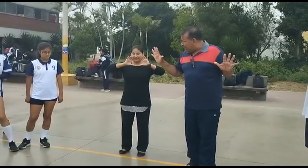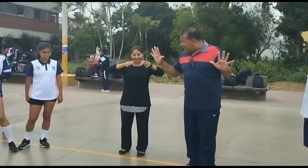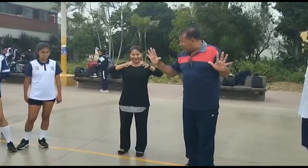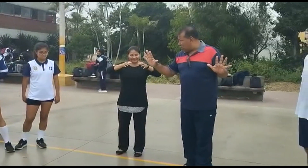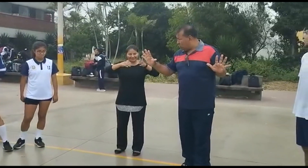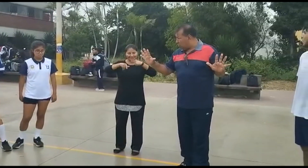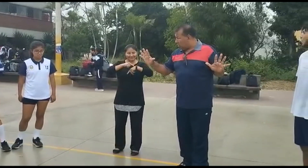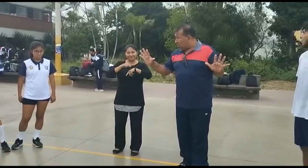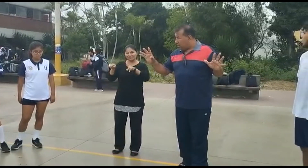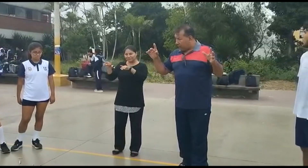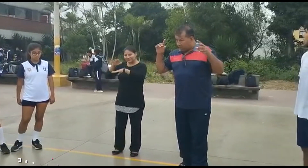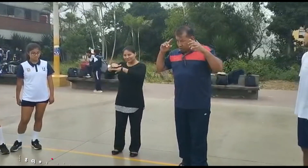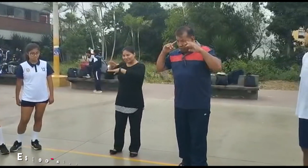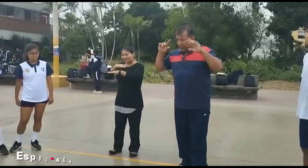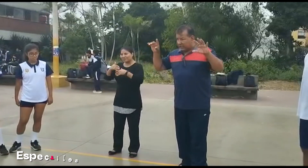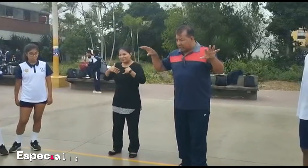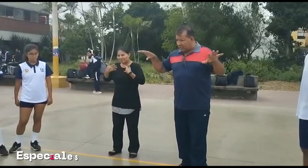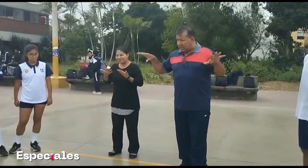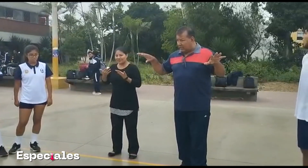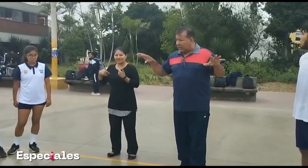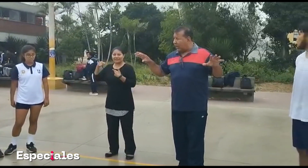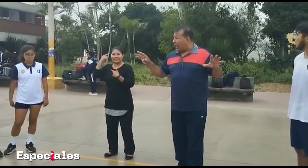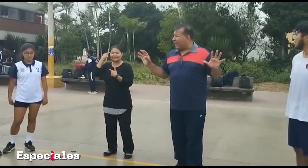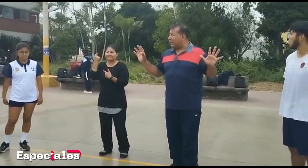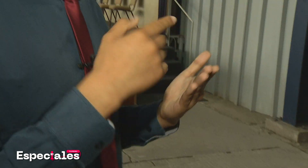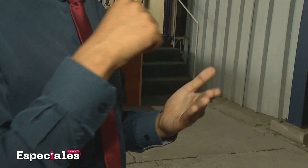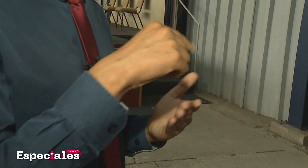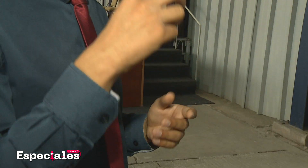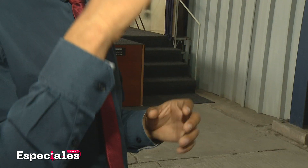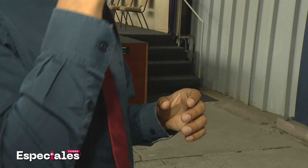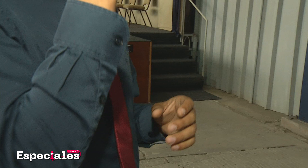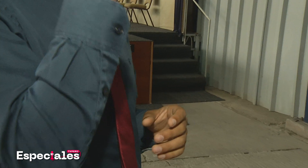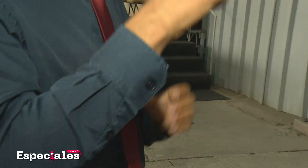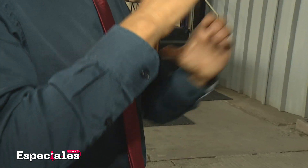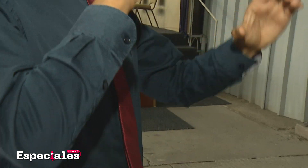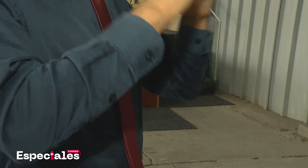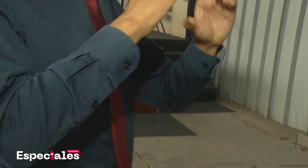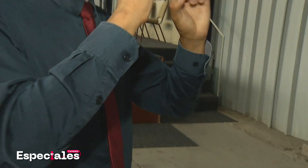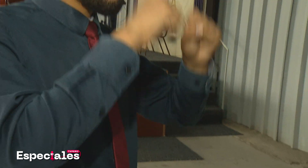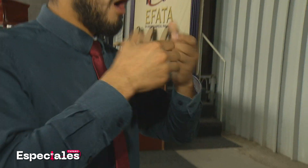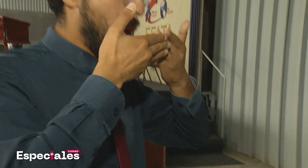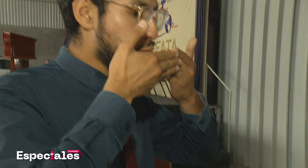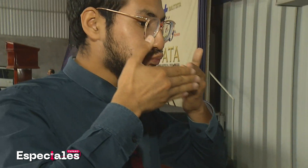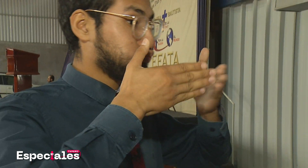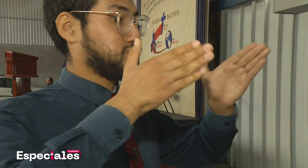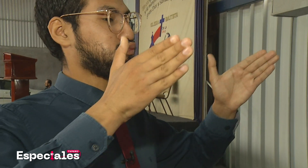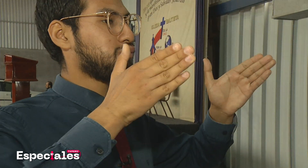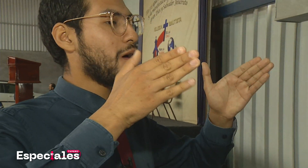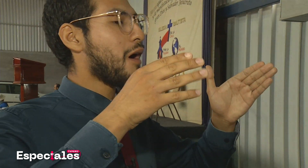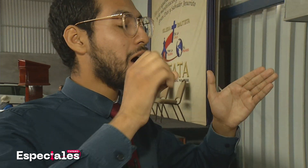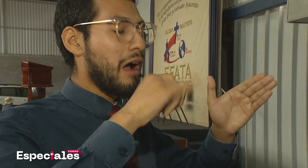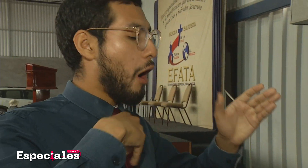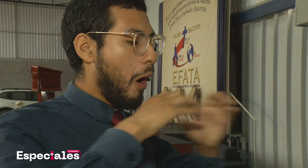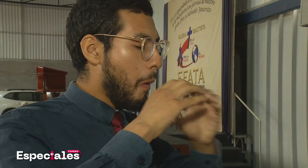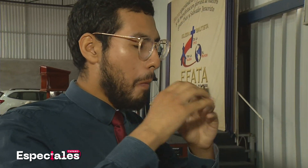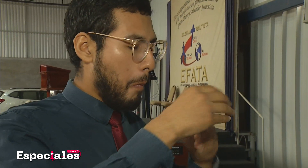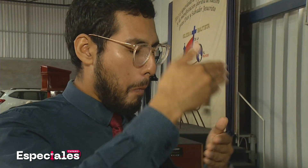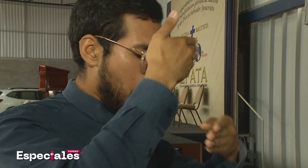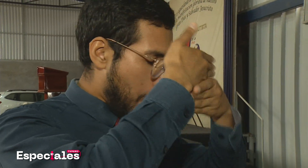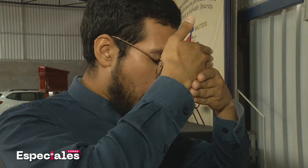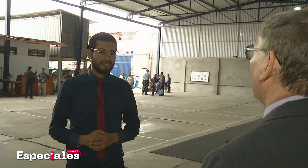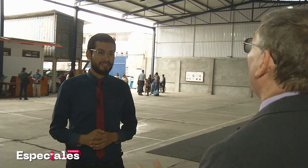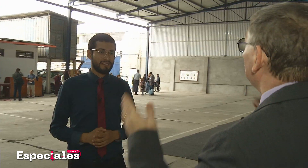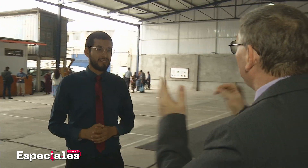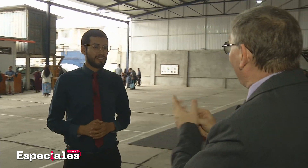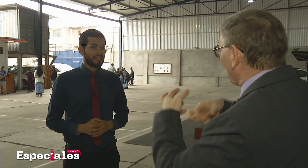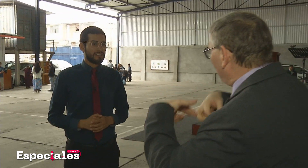si no hay un intérprete? Ir a la escuela, solicitar atención en las municipalidades, ministerios, instituciones de justicia